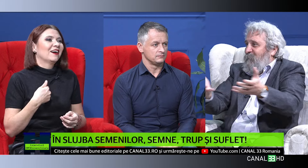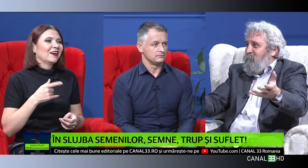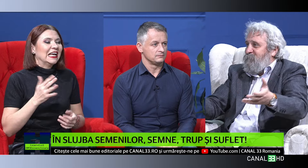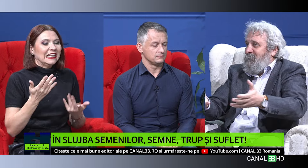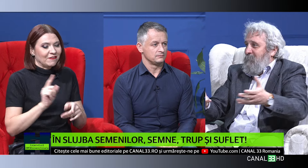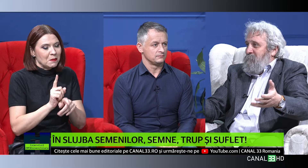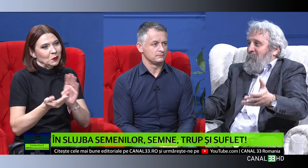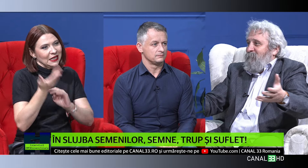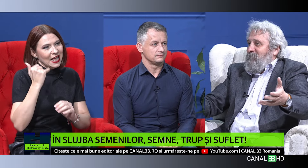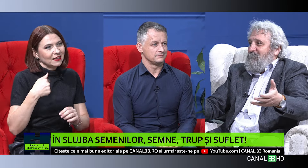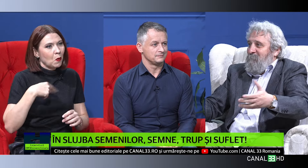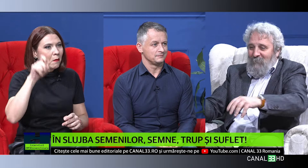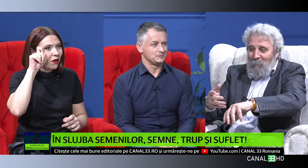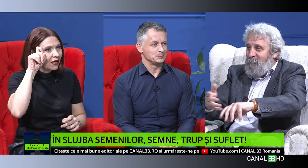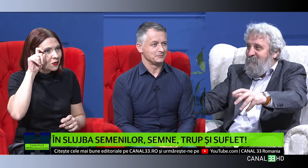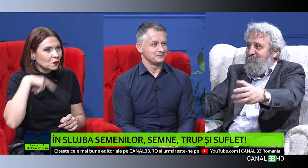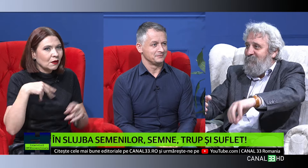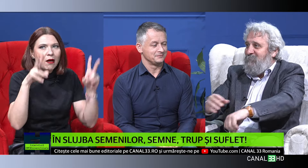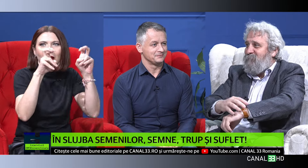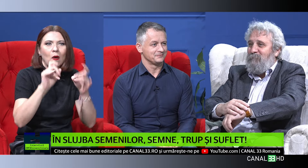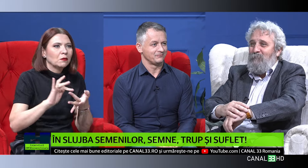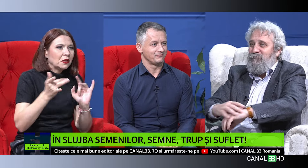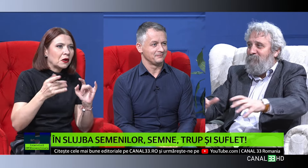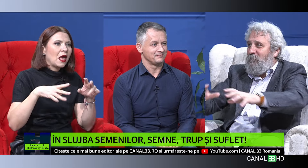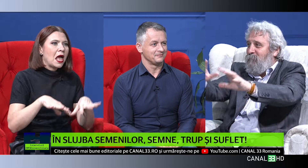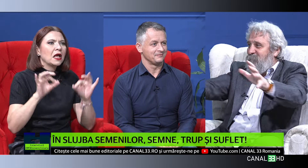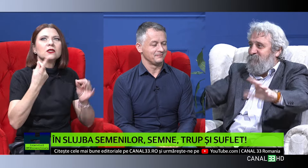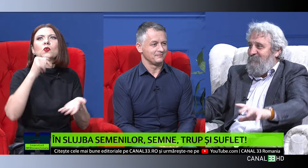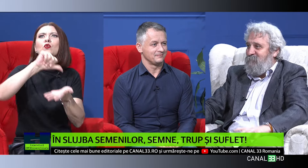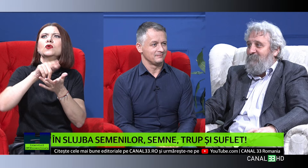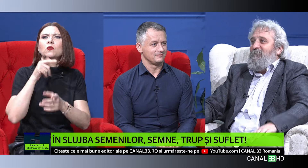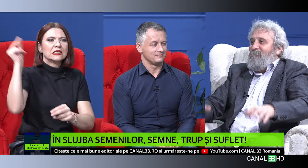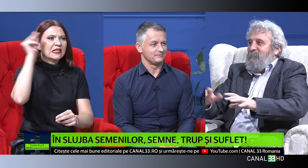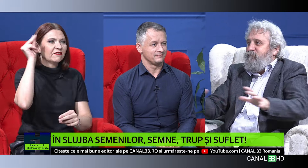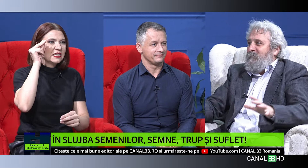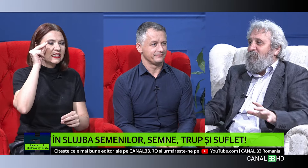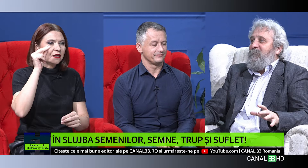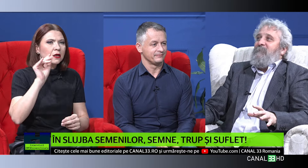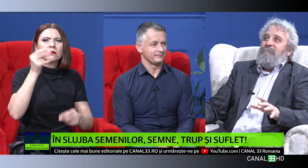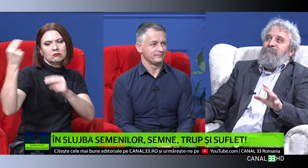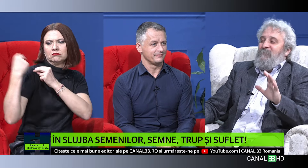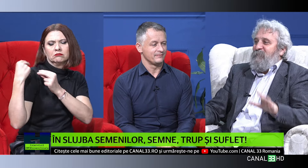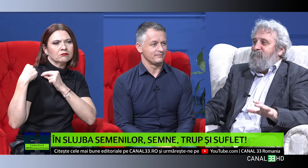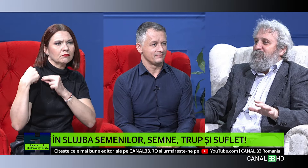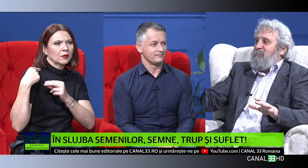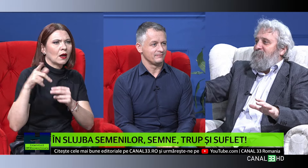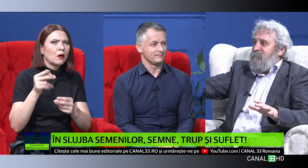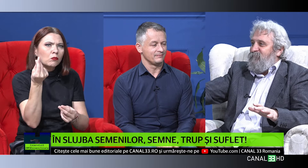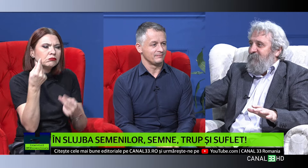câteva minute eu am crezut că caut pe internet, găsesc un centru, un specialist, îmi spune, dom'le, ăsta e prețul, ăsta